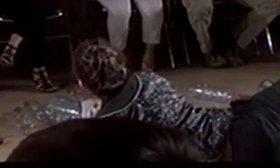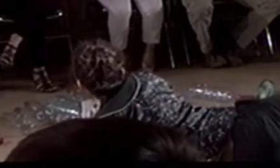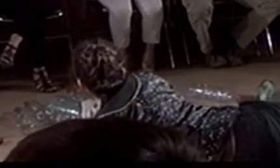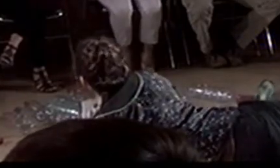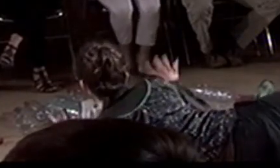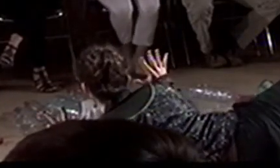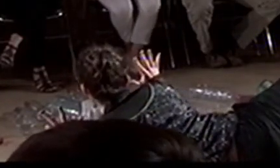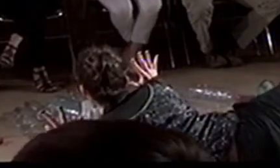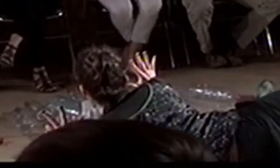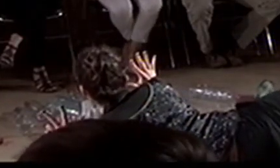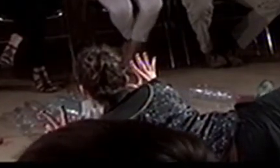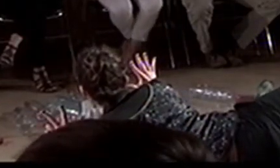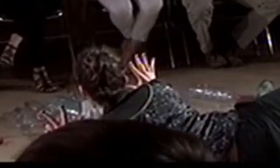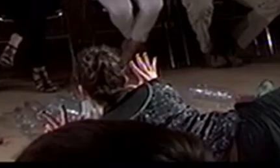on peut économiser jusqu'à 8 litres d'eau par jour.